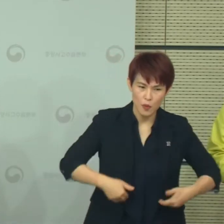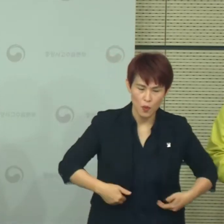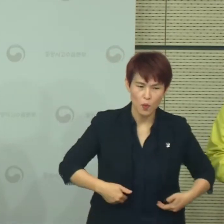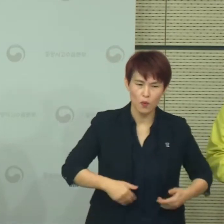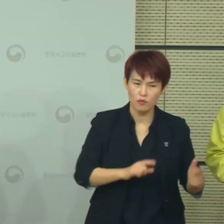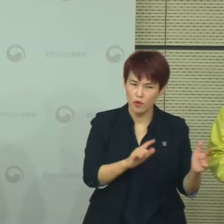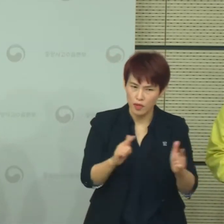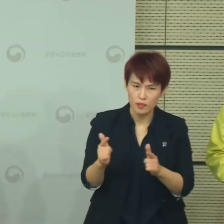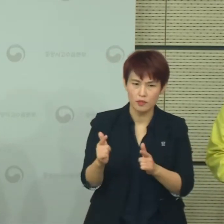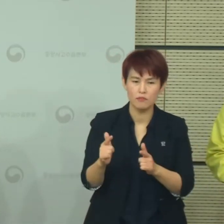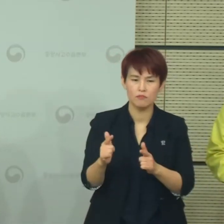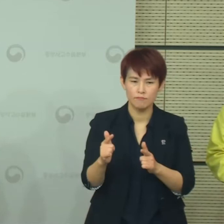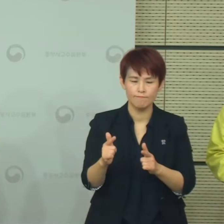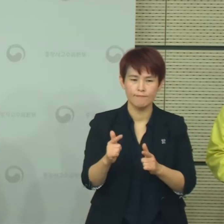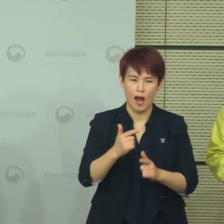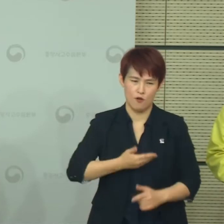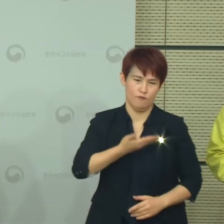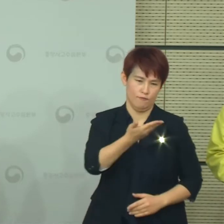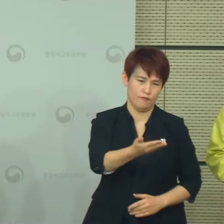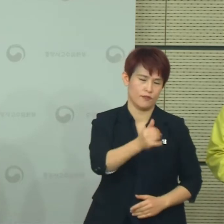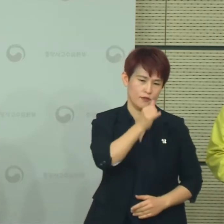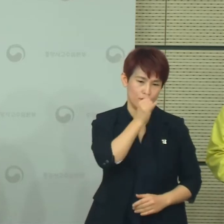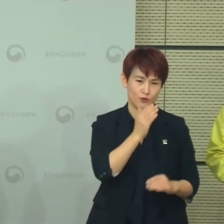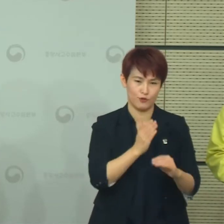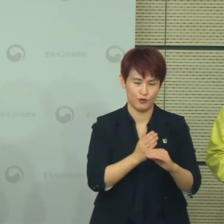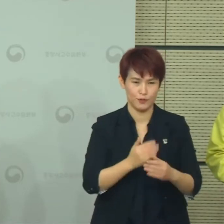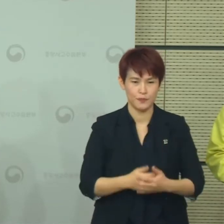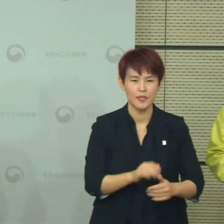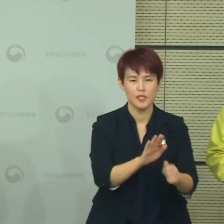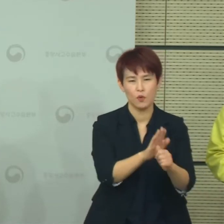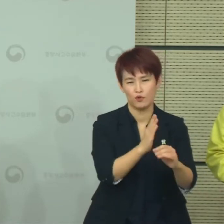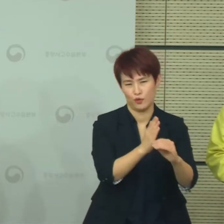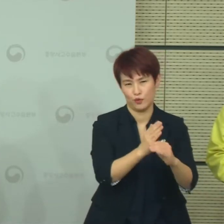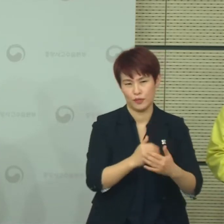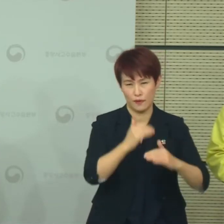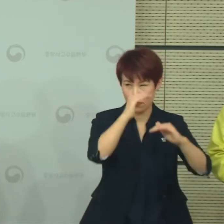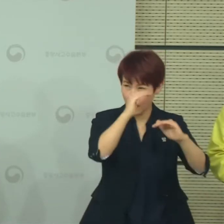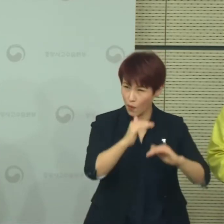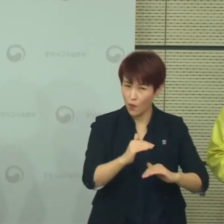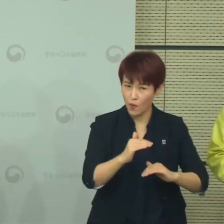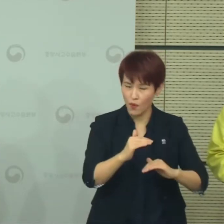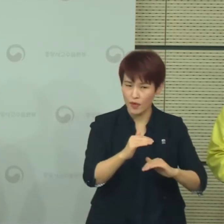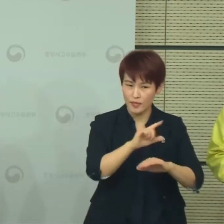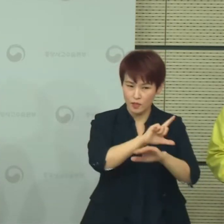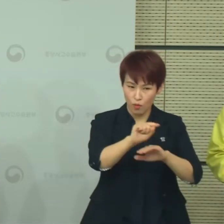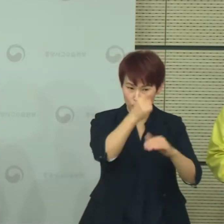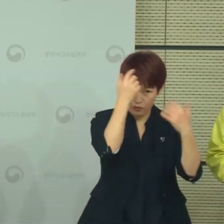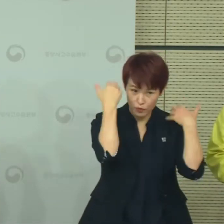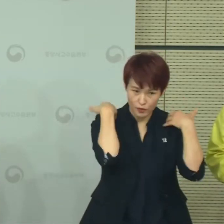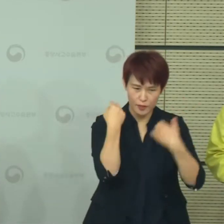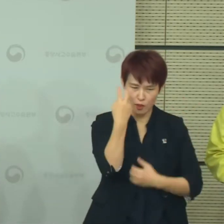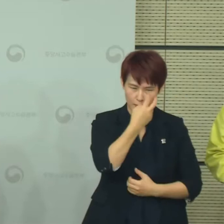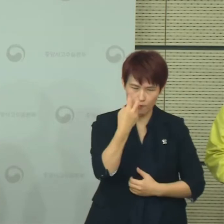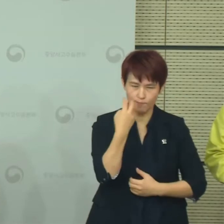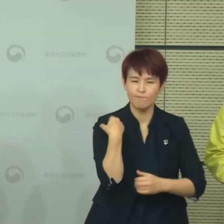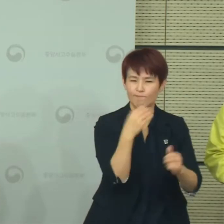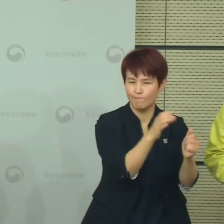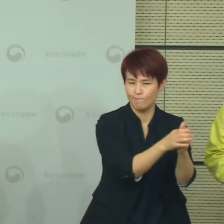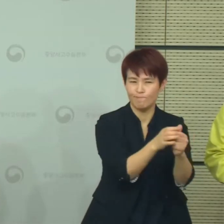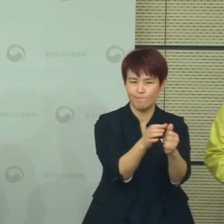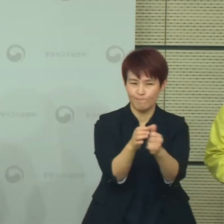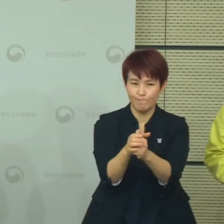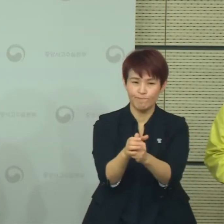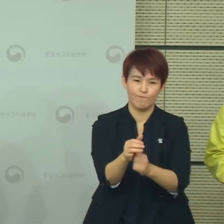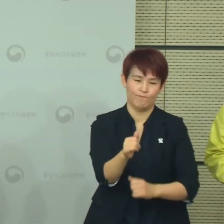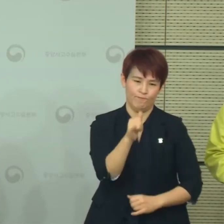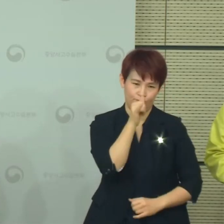지침 등도 저희가 안내를 하고 그 지원을 하고 이러한 내용을 각 지자체가 점검토록